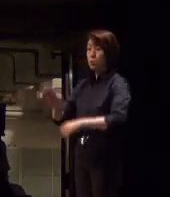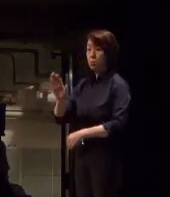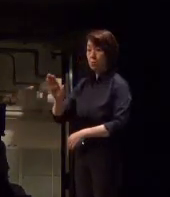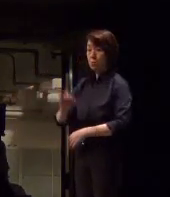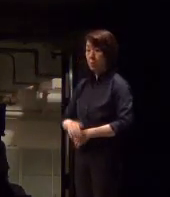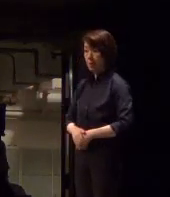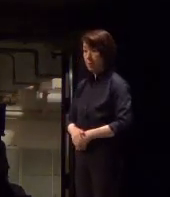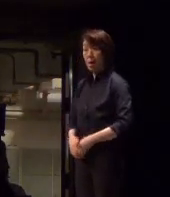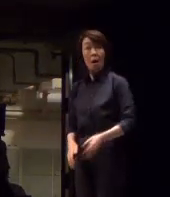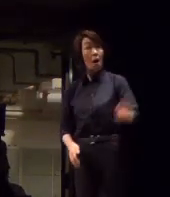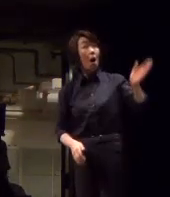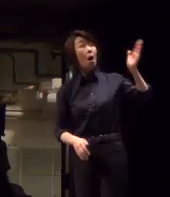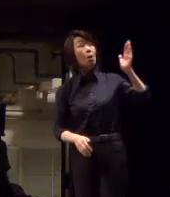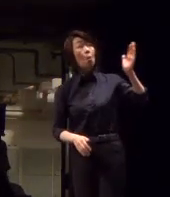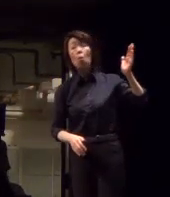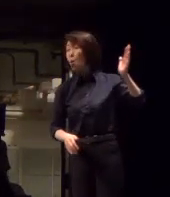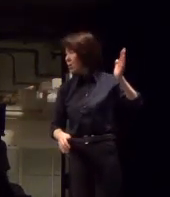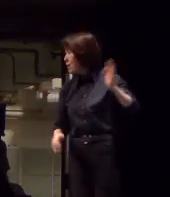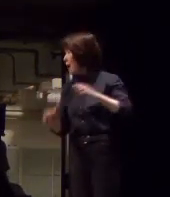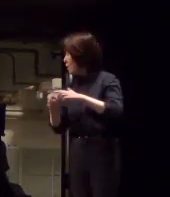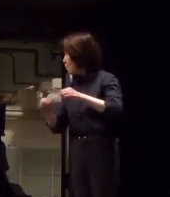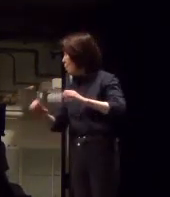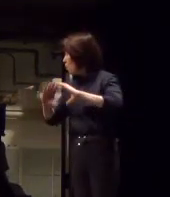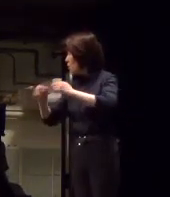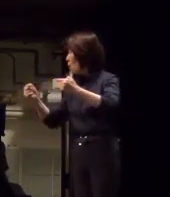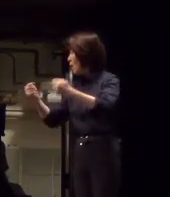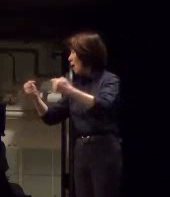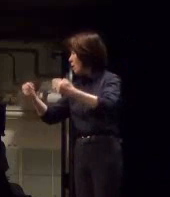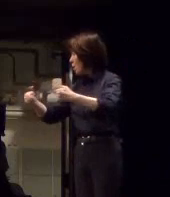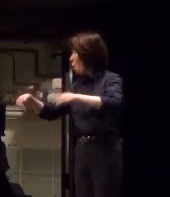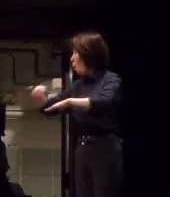に我が国の外交政策大綱という